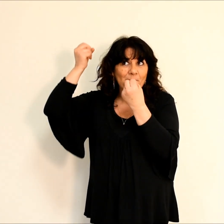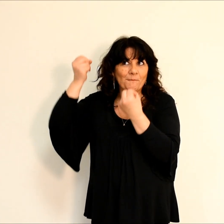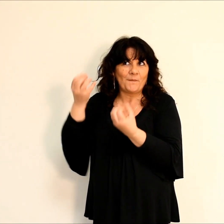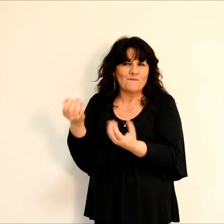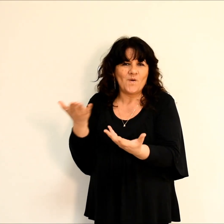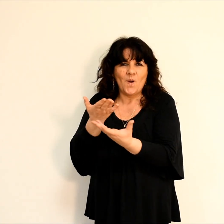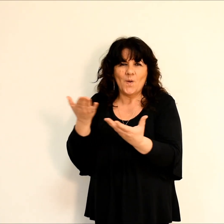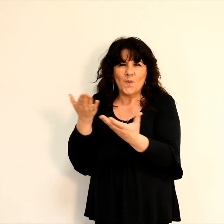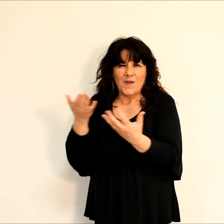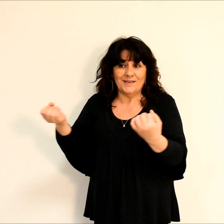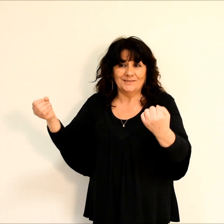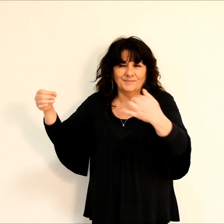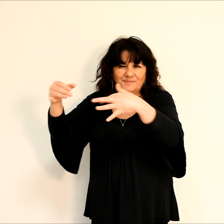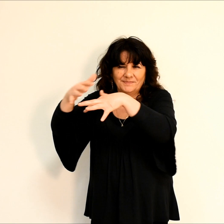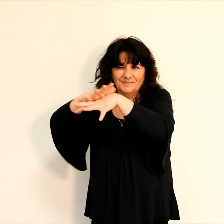sommeil mystérieux.